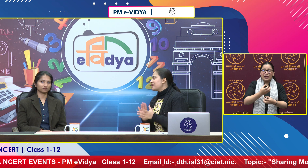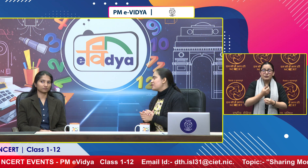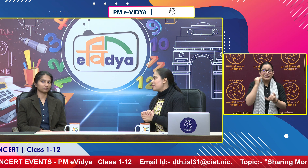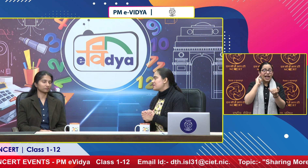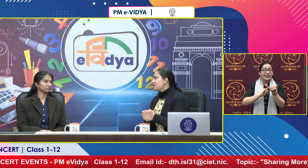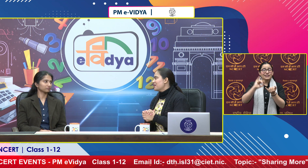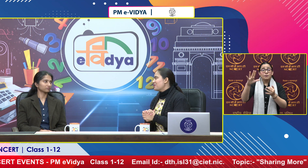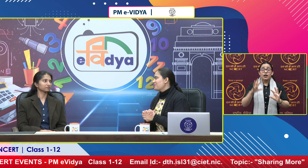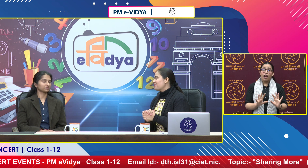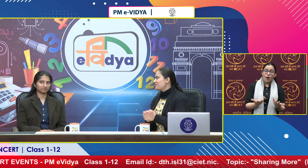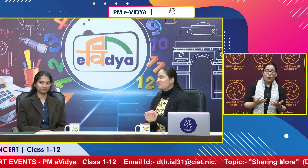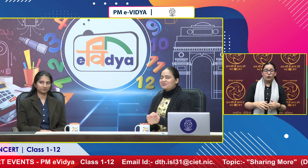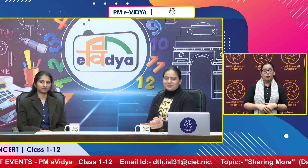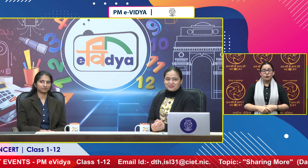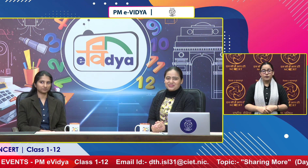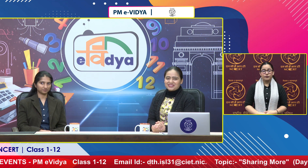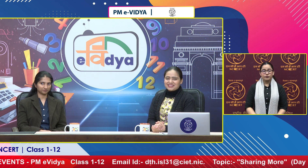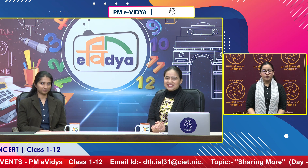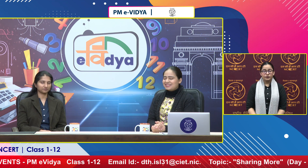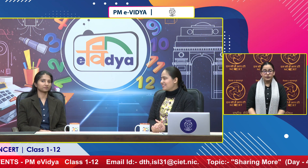में कैसे एक्सप्रेस करेंगे?